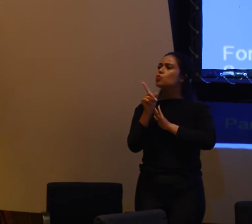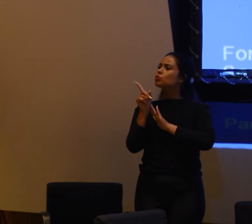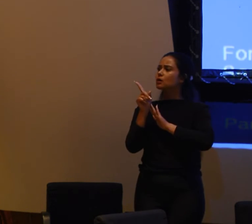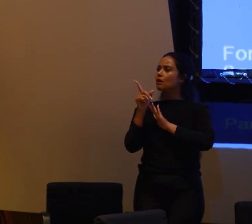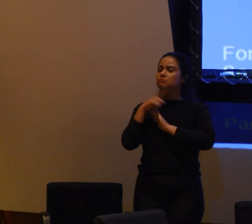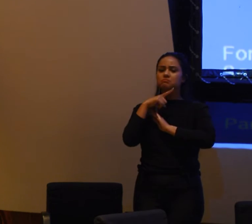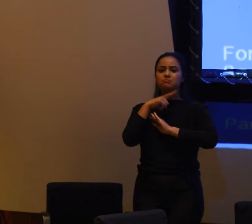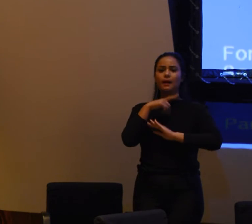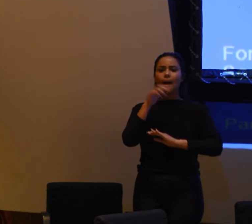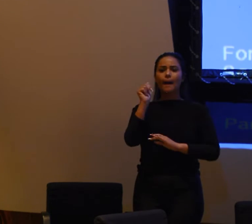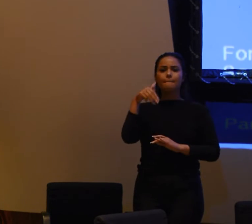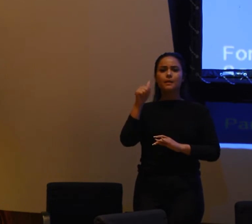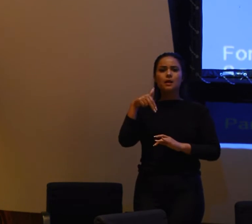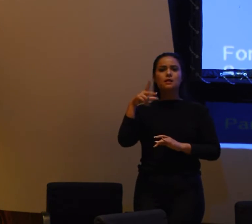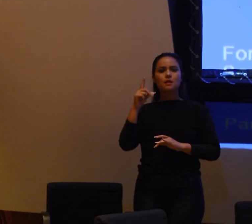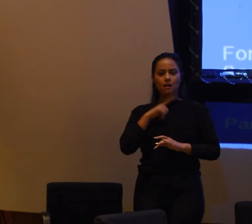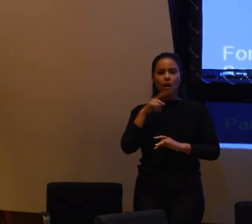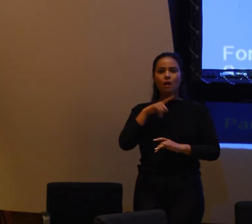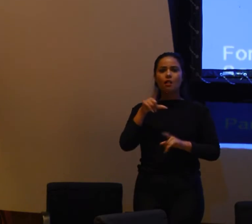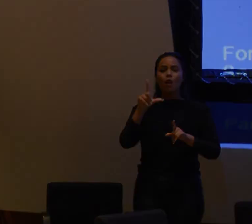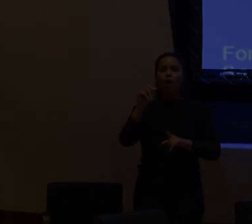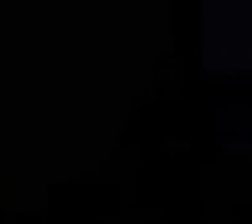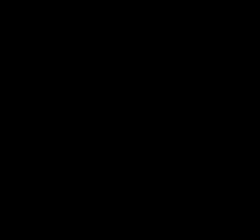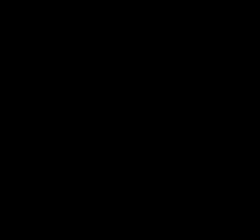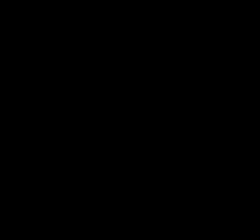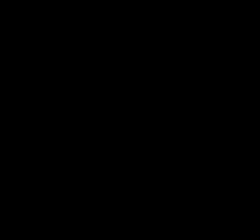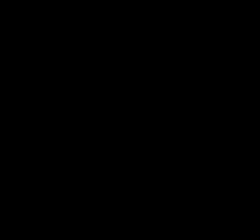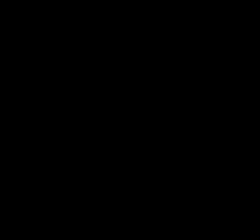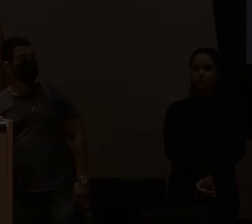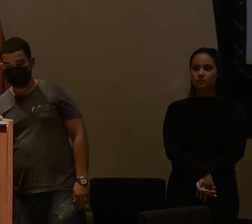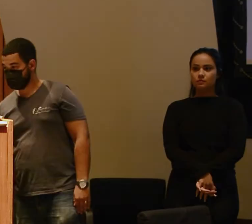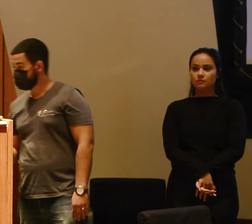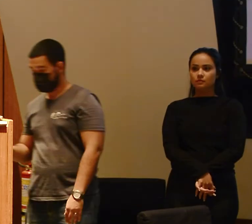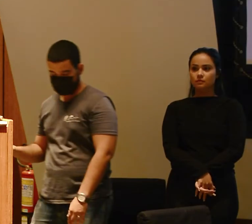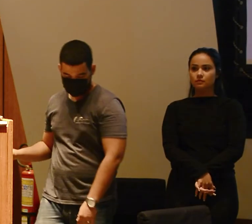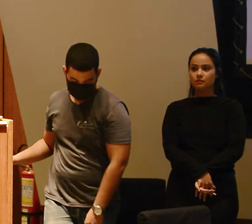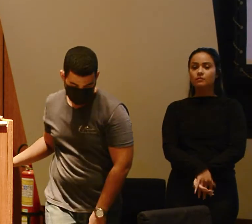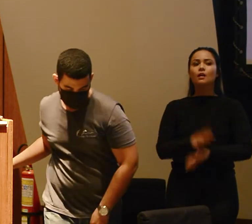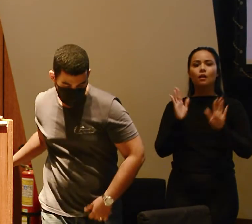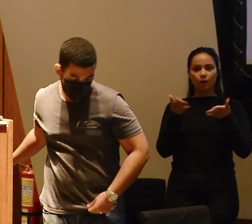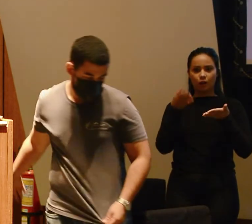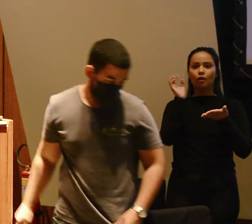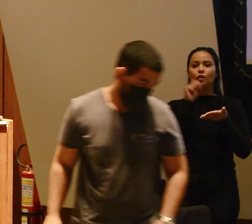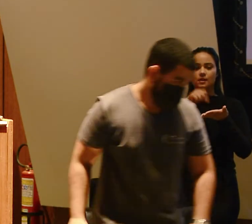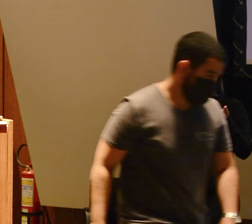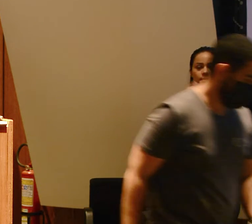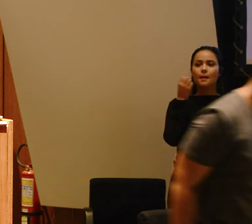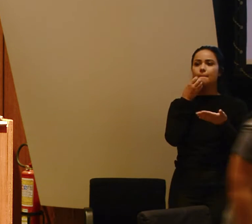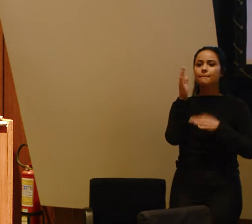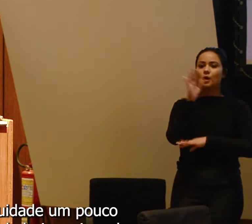Alguma pergunta para a Amanda, para a Lorena e para a Jordana. Agora sim. Gente,